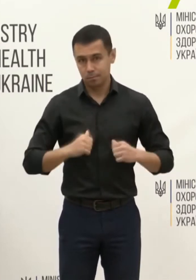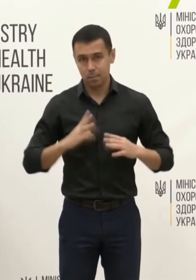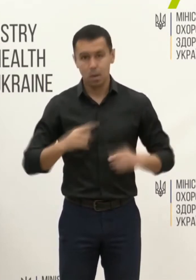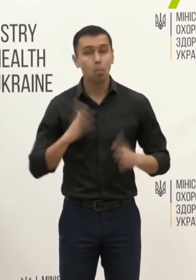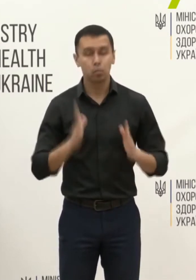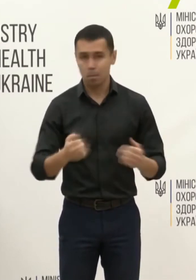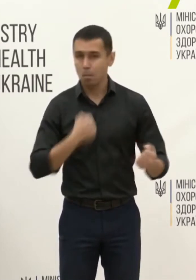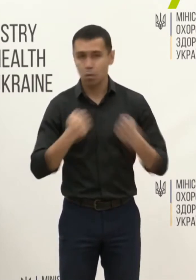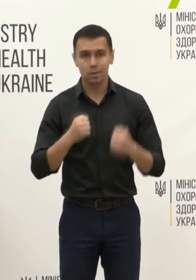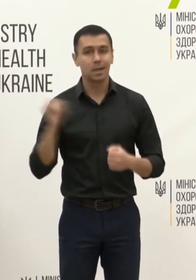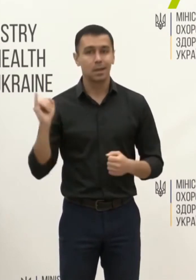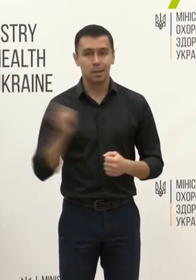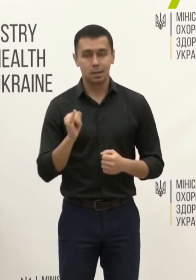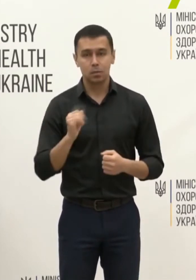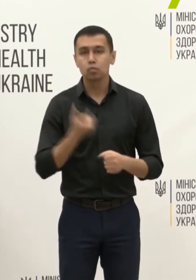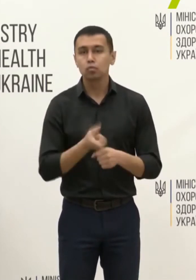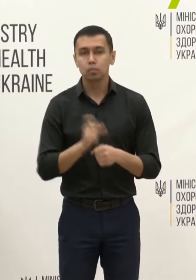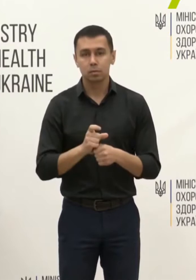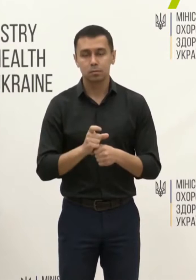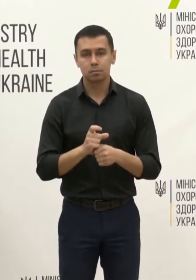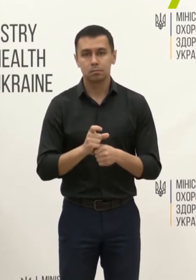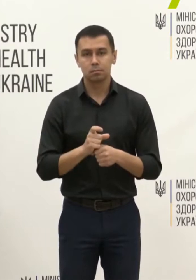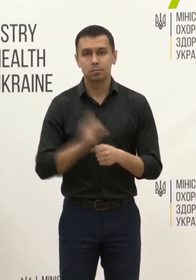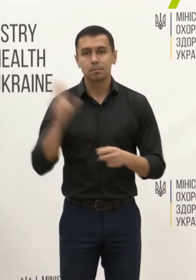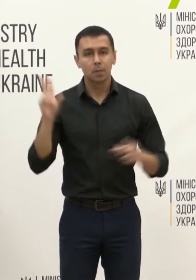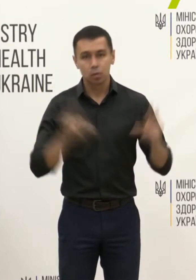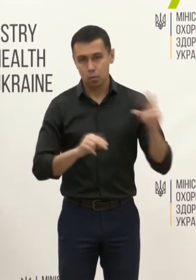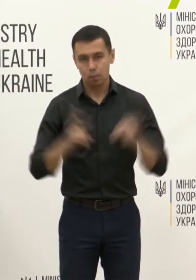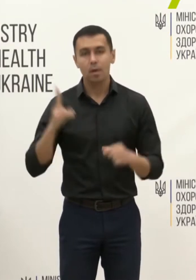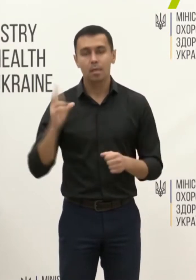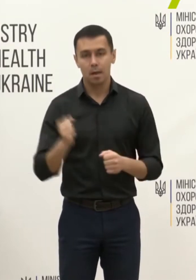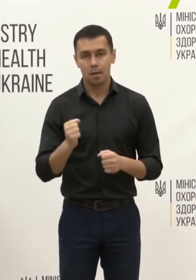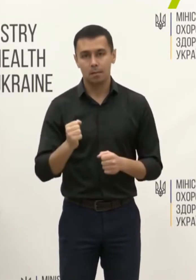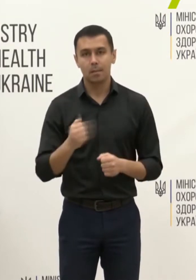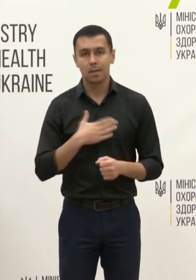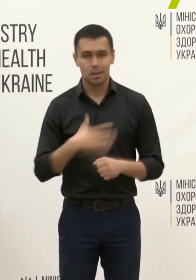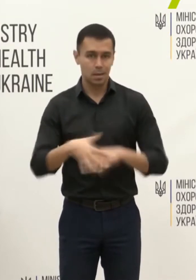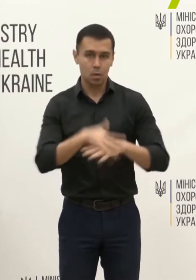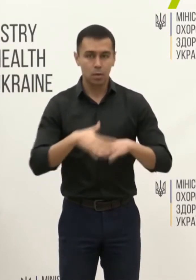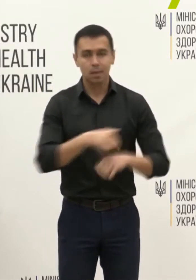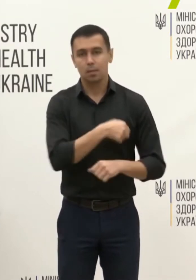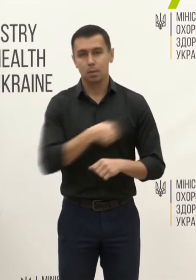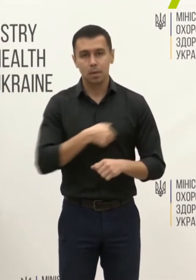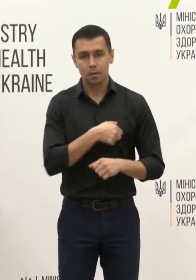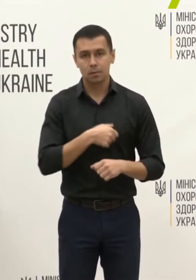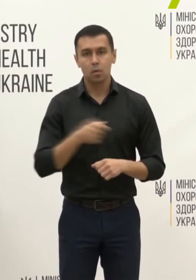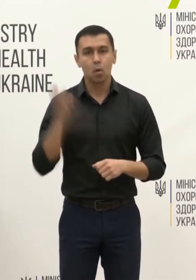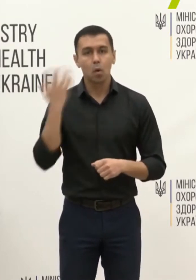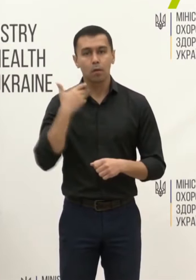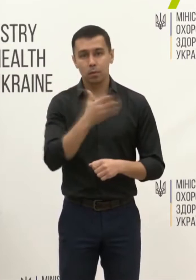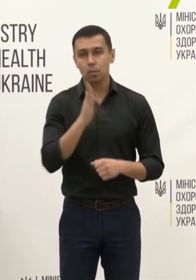буду боротися і дуже розраховую на наших народних депутатів при